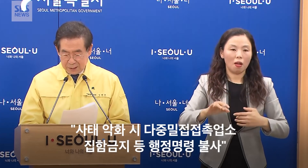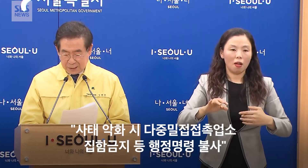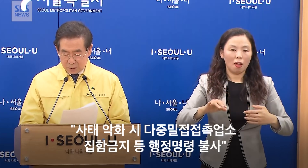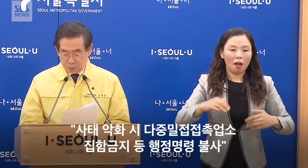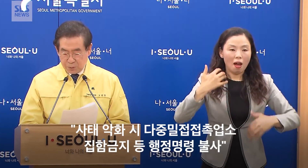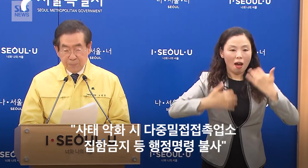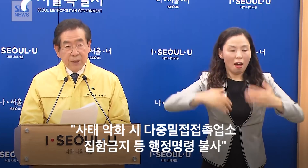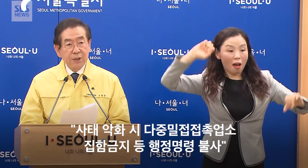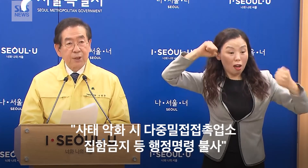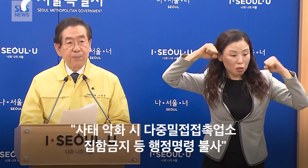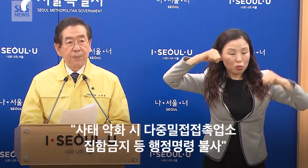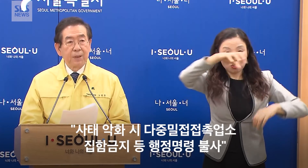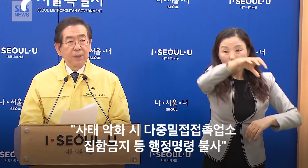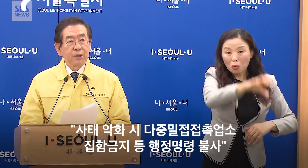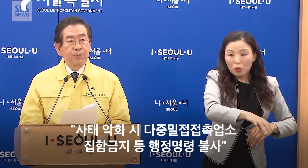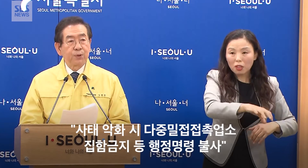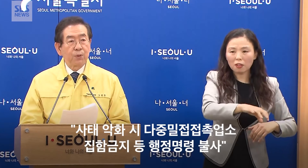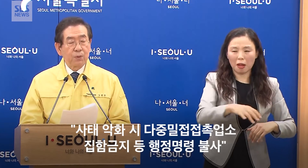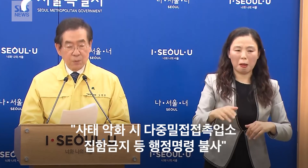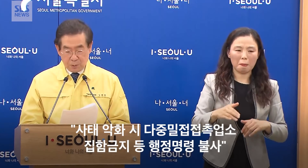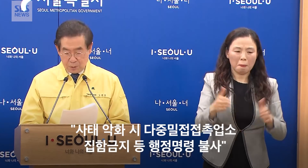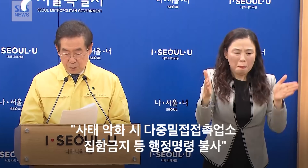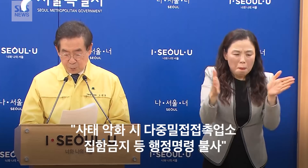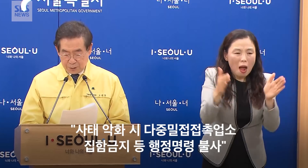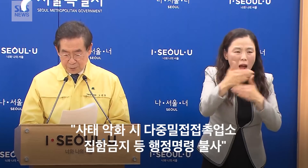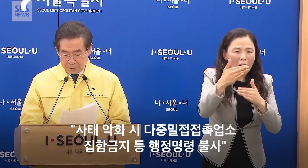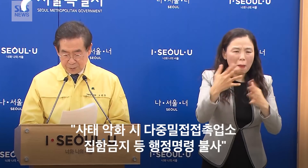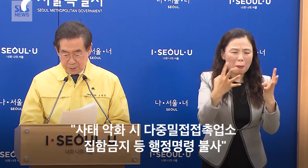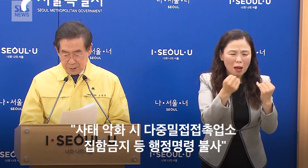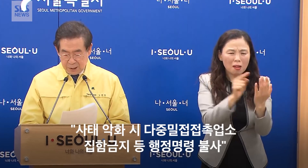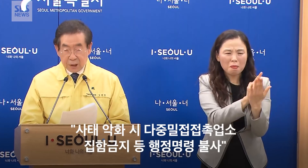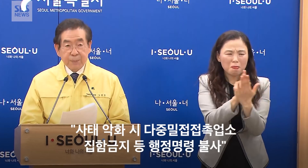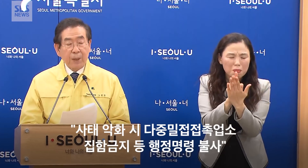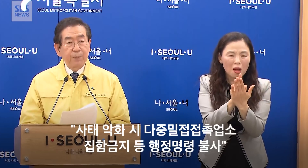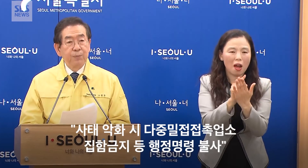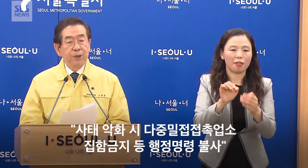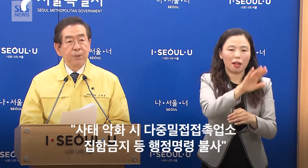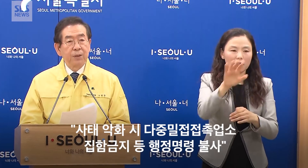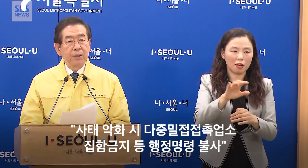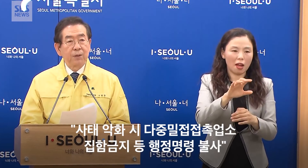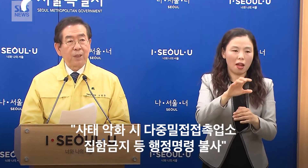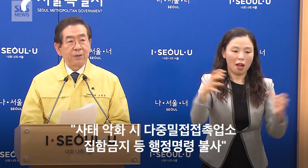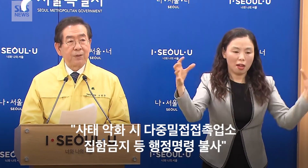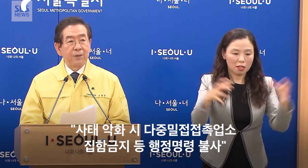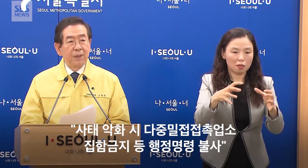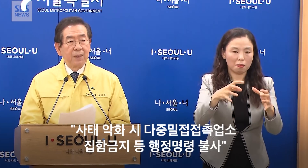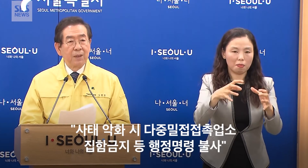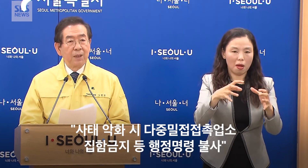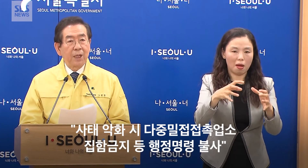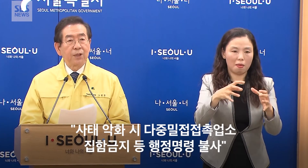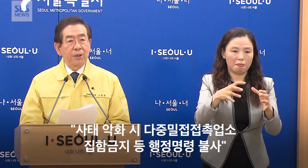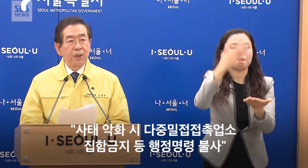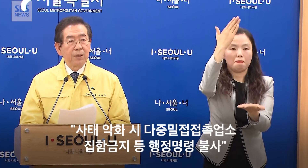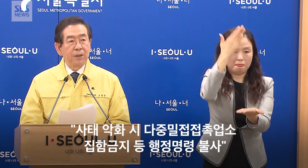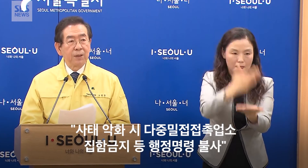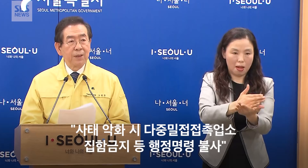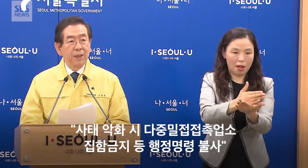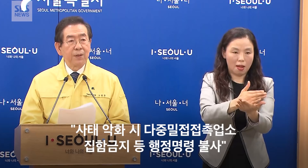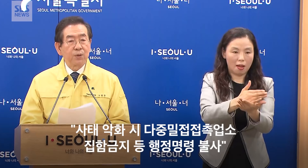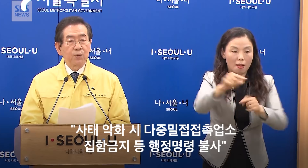다중 밀접 접촉 업소에서는 집합 금지 명령 과 같은 행정